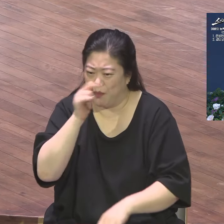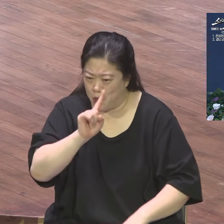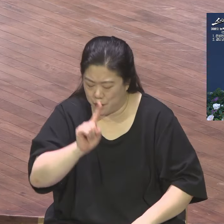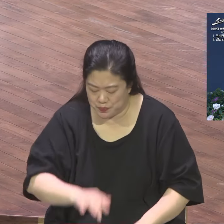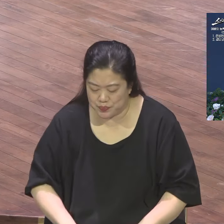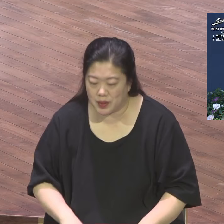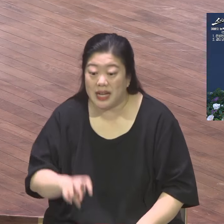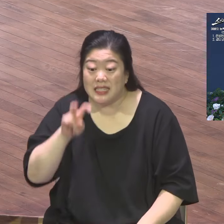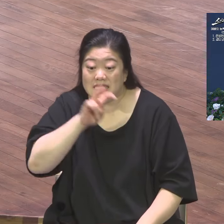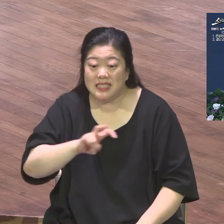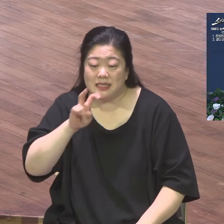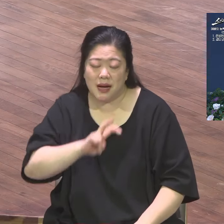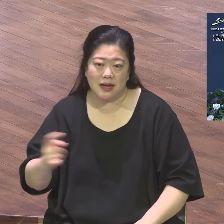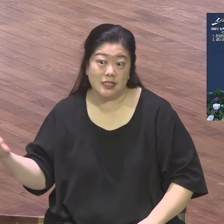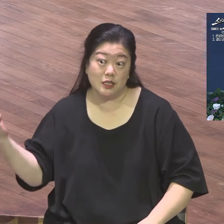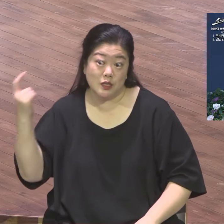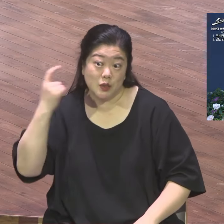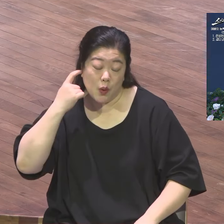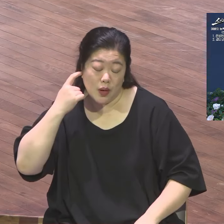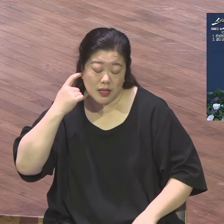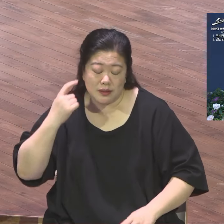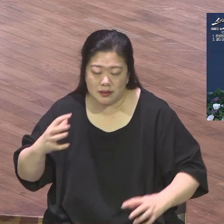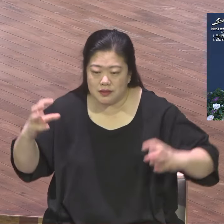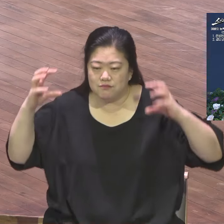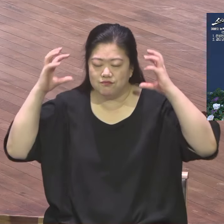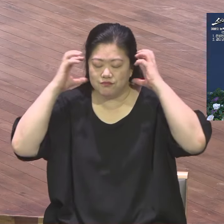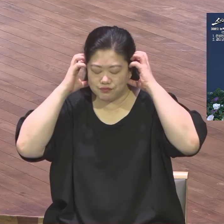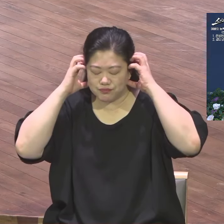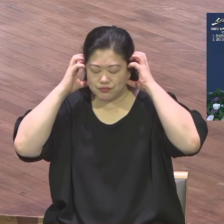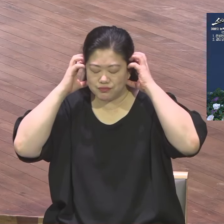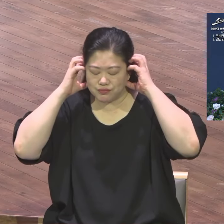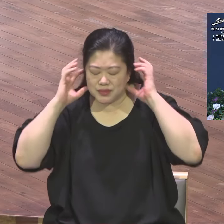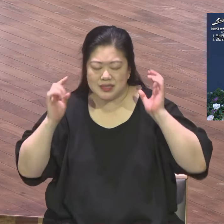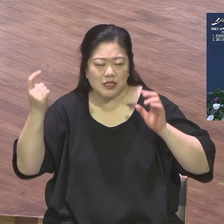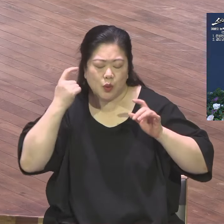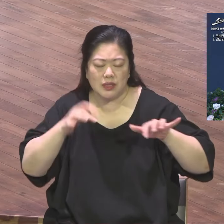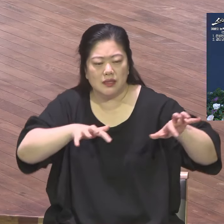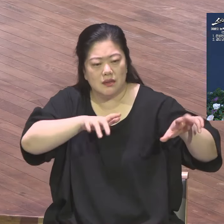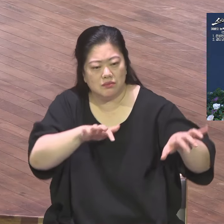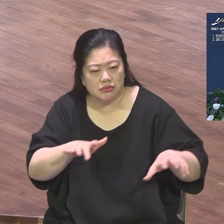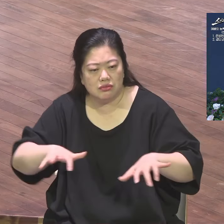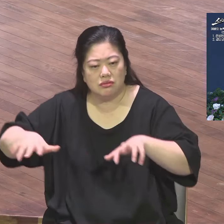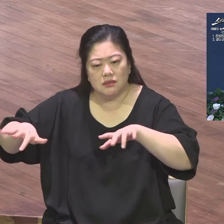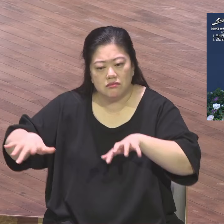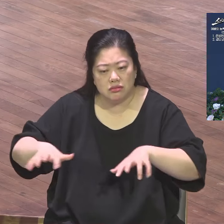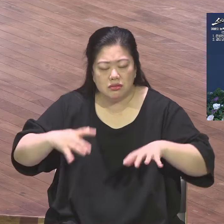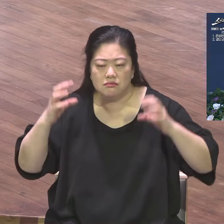뇌 영역이 연결이 되면서 회복되는데 도움을 준다.